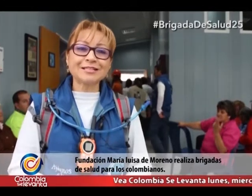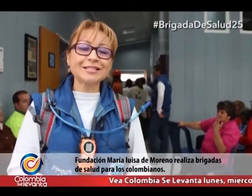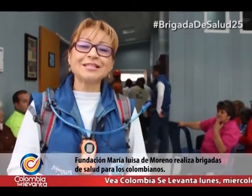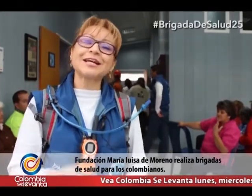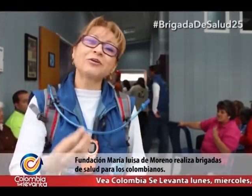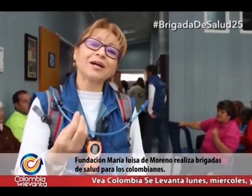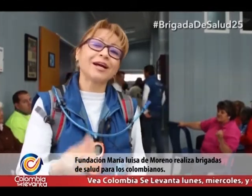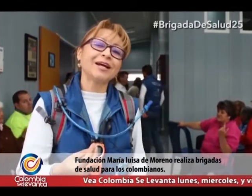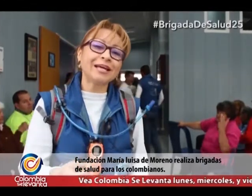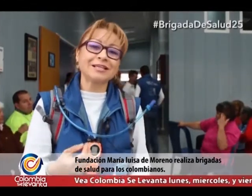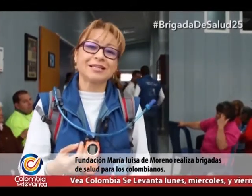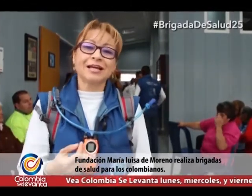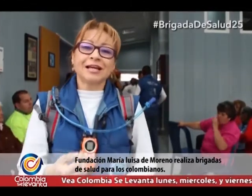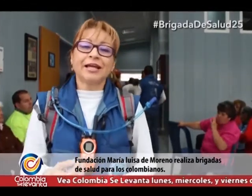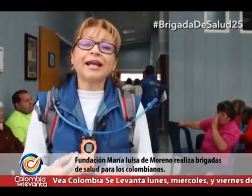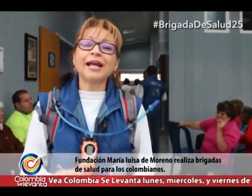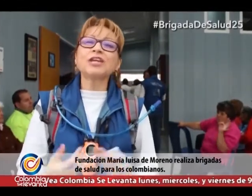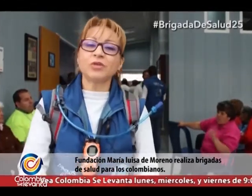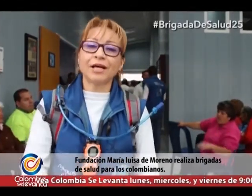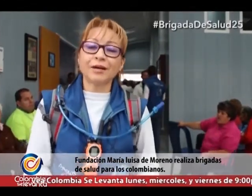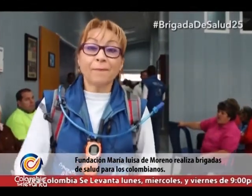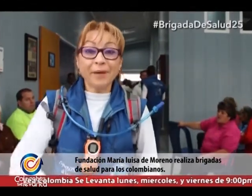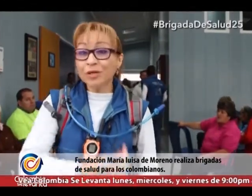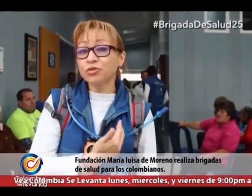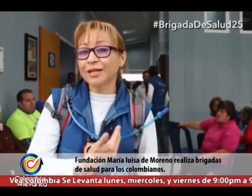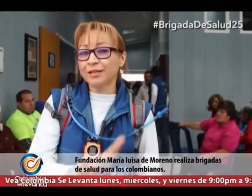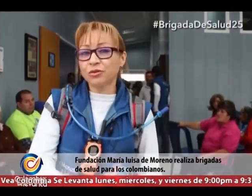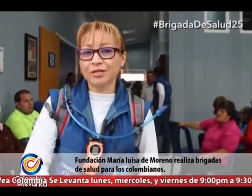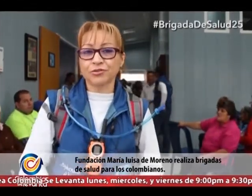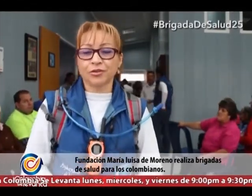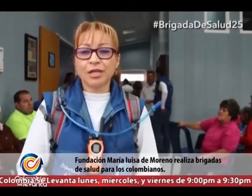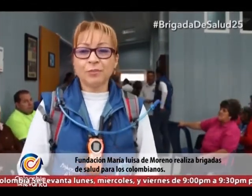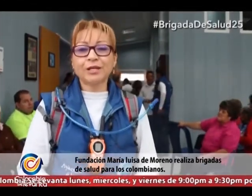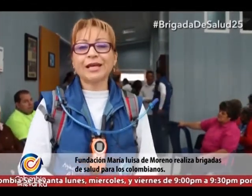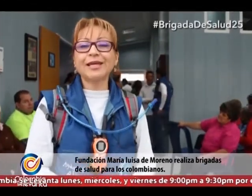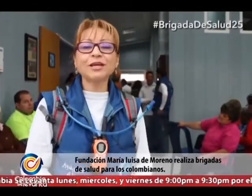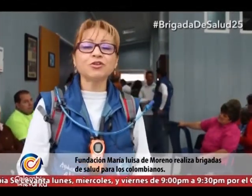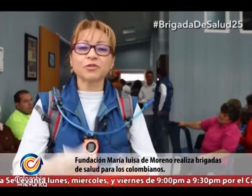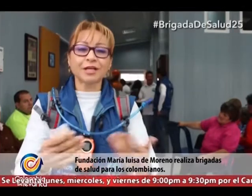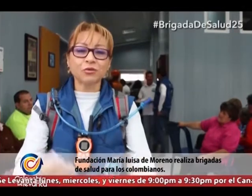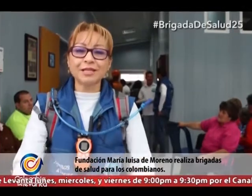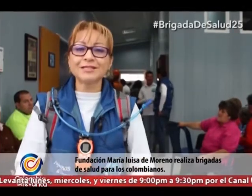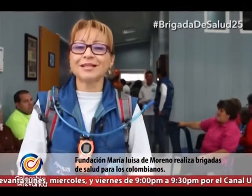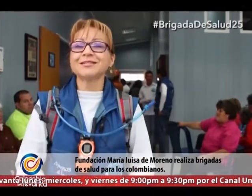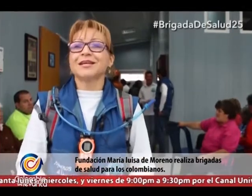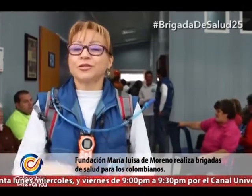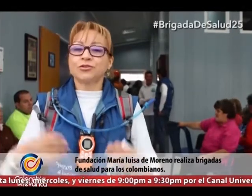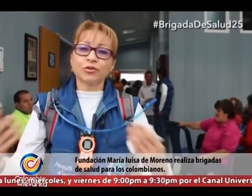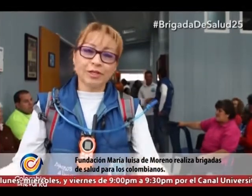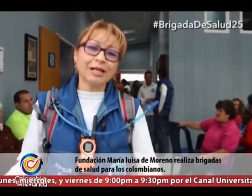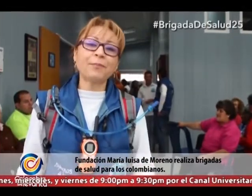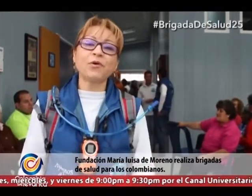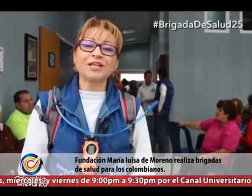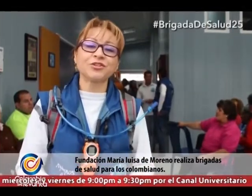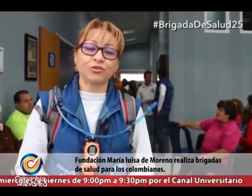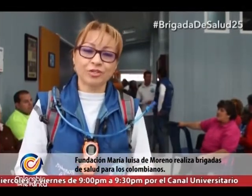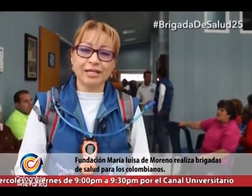es necesario acá es querer ayudar, pero ayudar de corazón, porque aquí los protagonistas son la población, los que